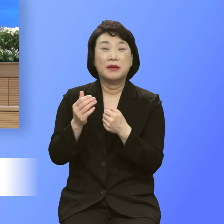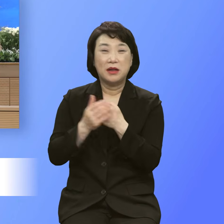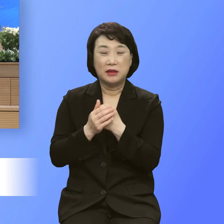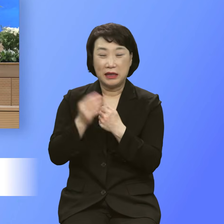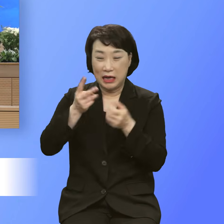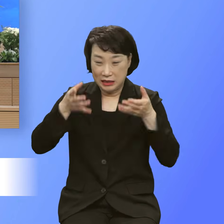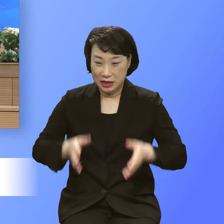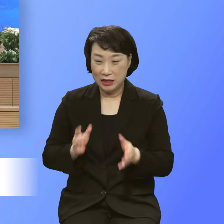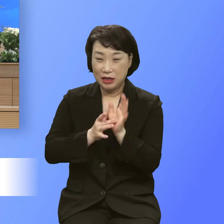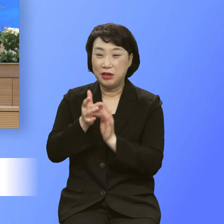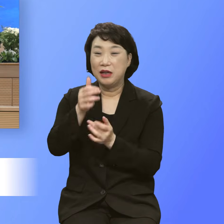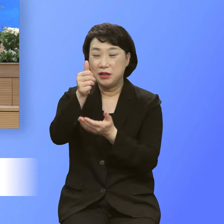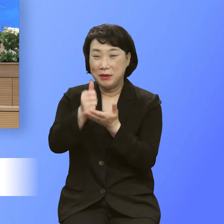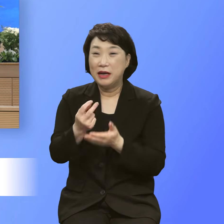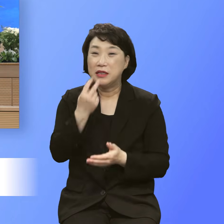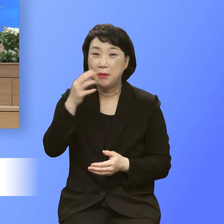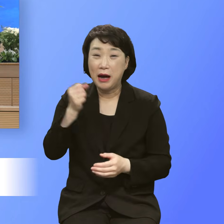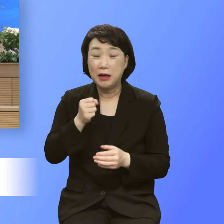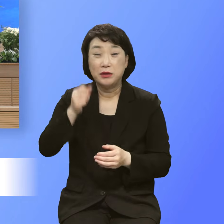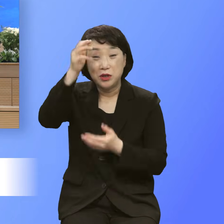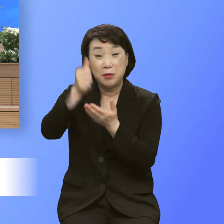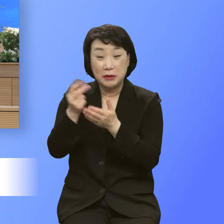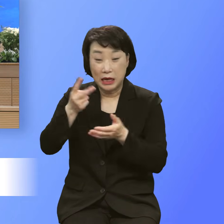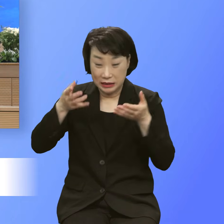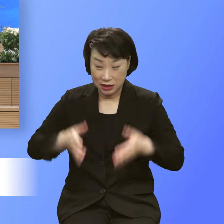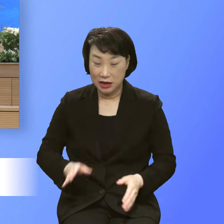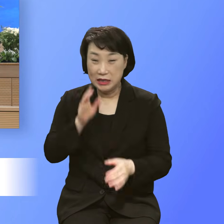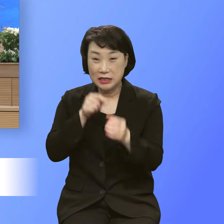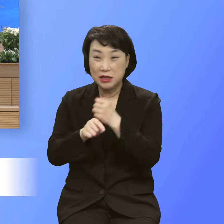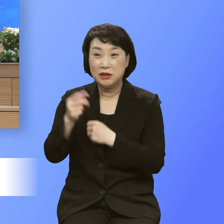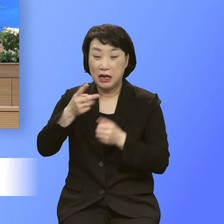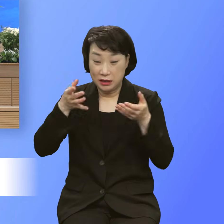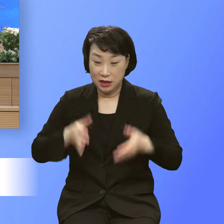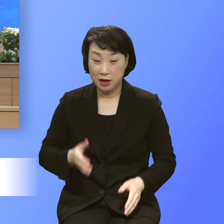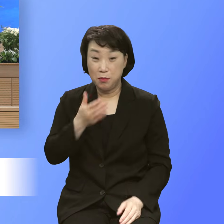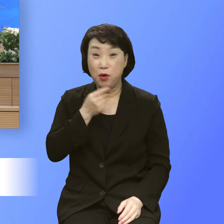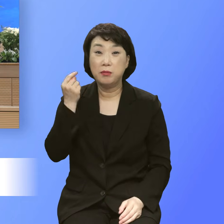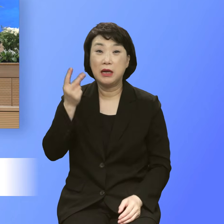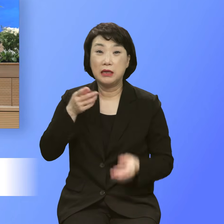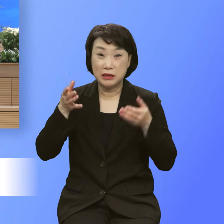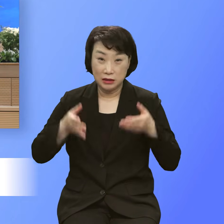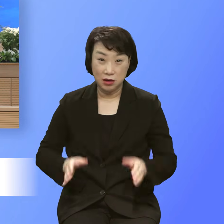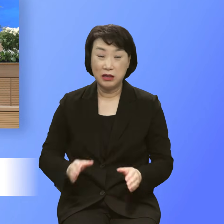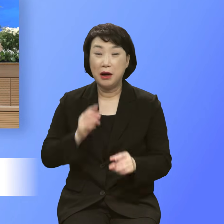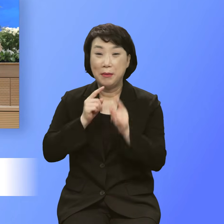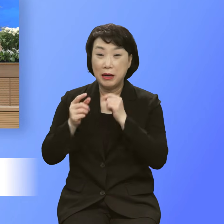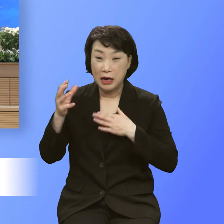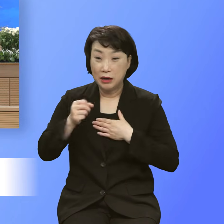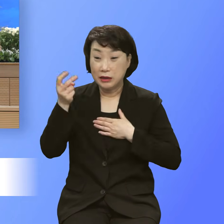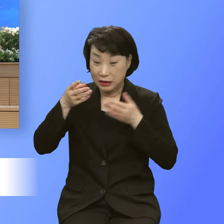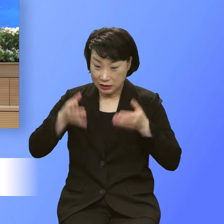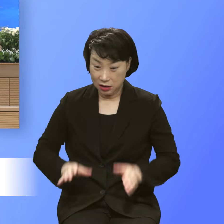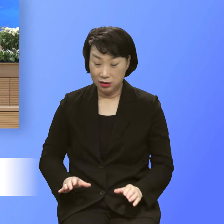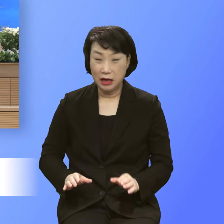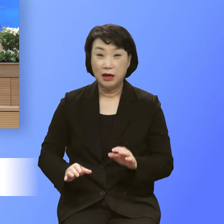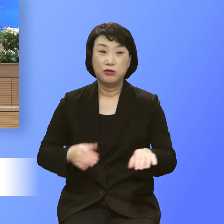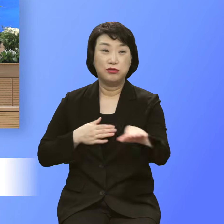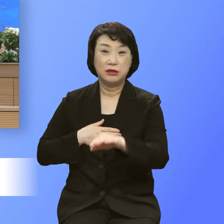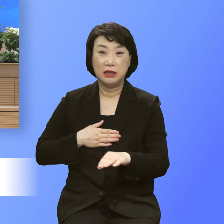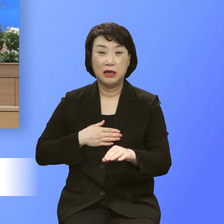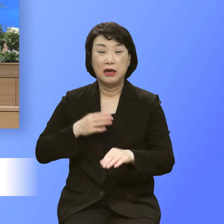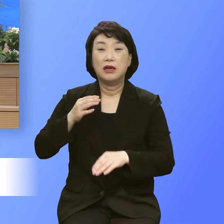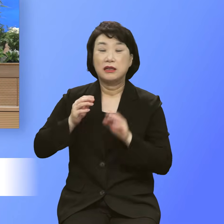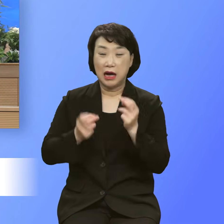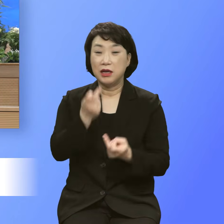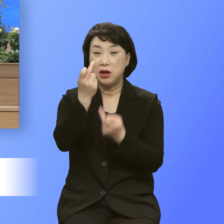거듭난 그 생명으로 사는 성령으로 거듭난 진리로 거듭난 복음으로 거듭난 말씀으로 거듭난 정말